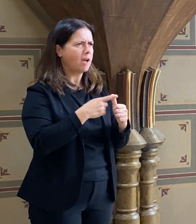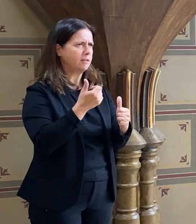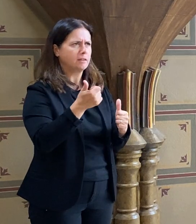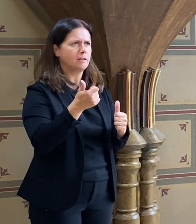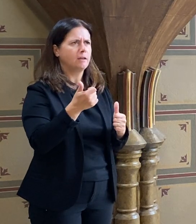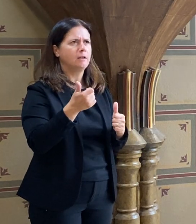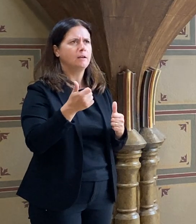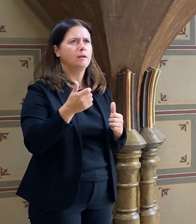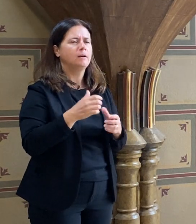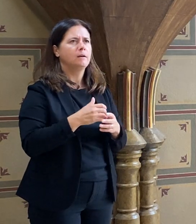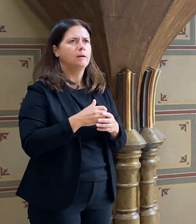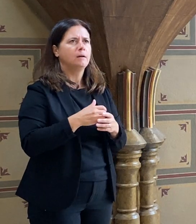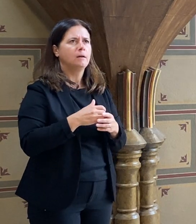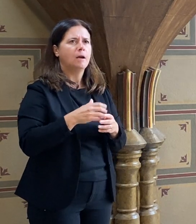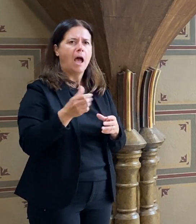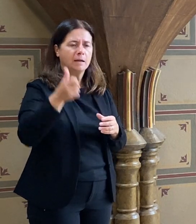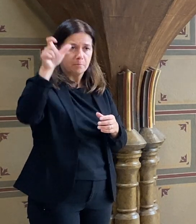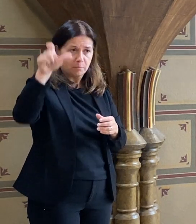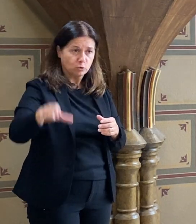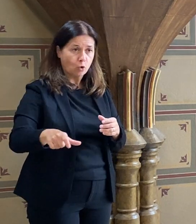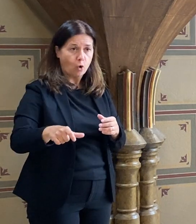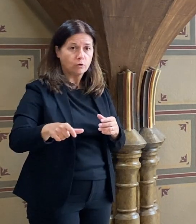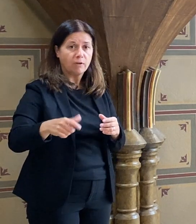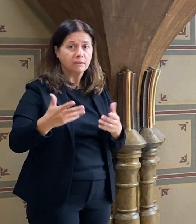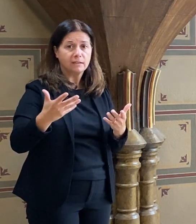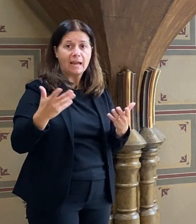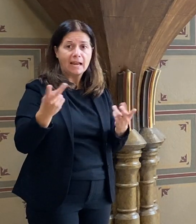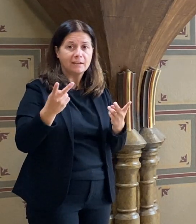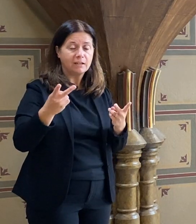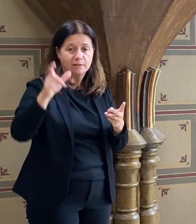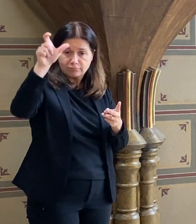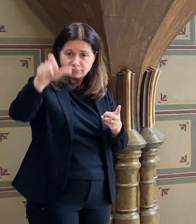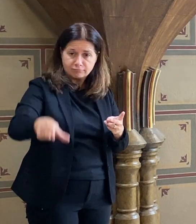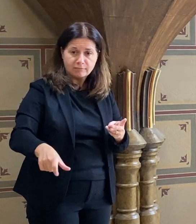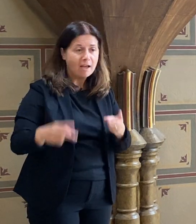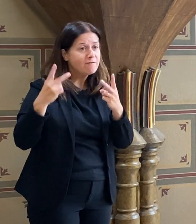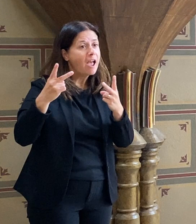mit Lutz eine Epoche verabschiedet hat.